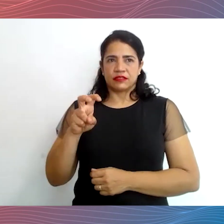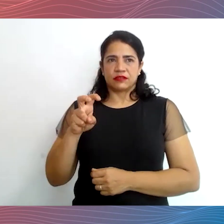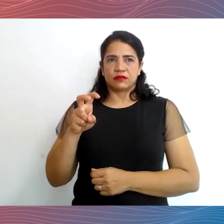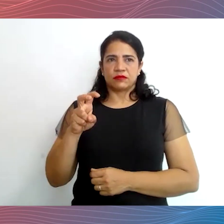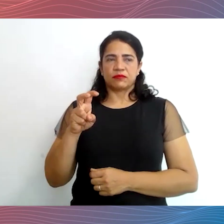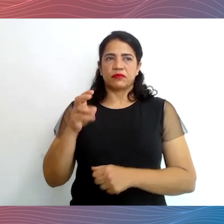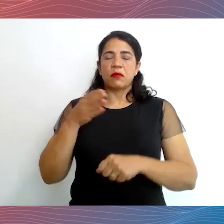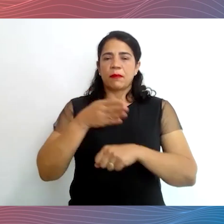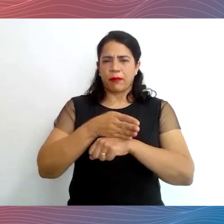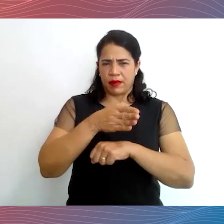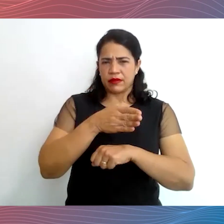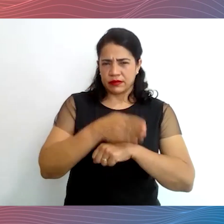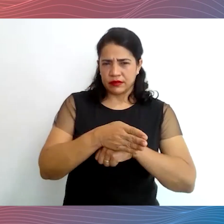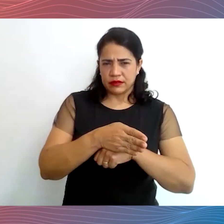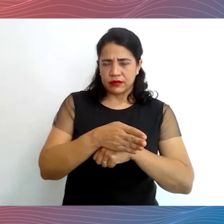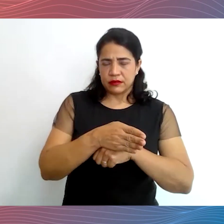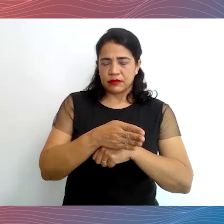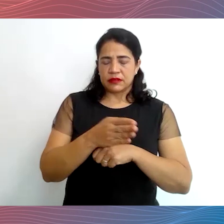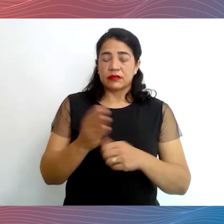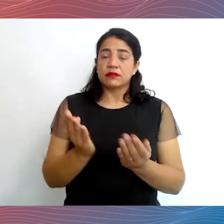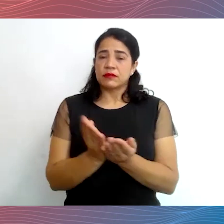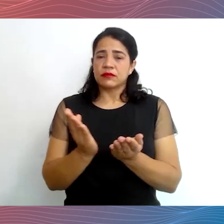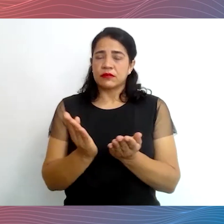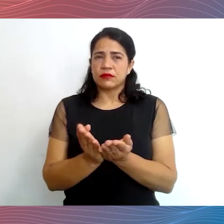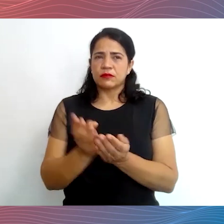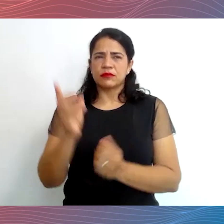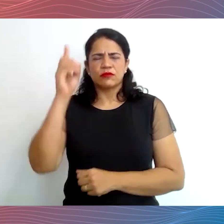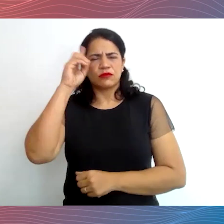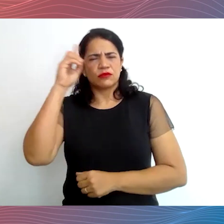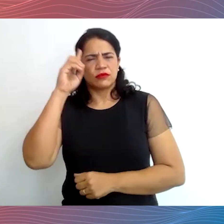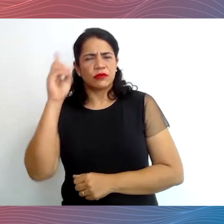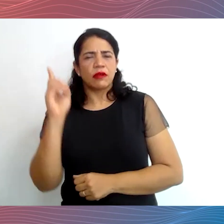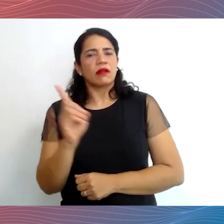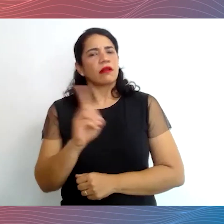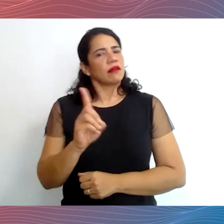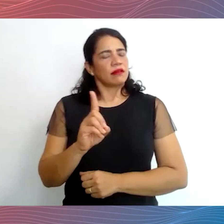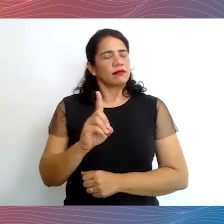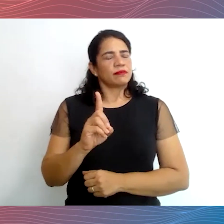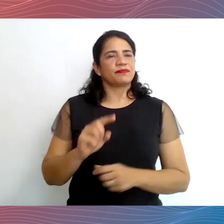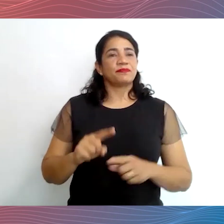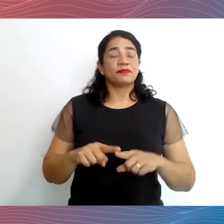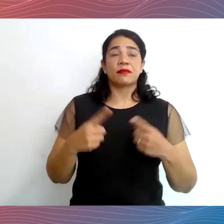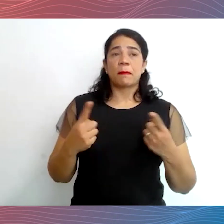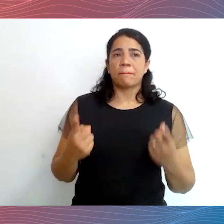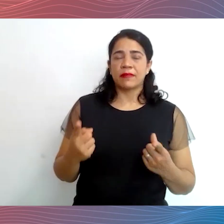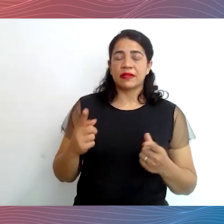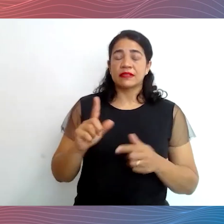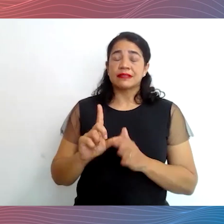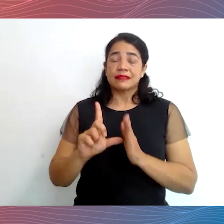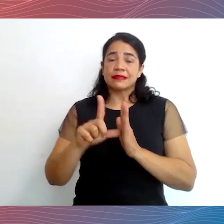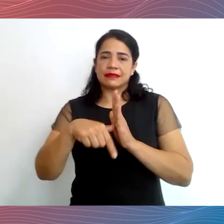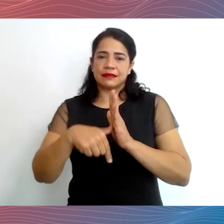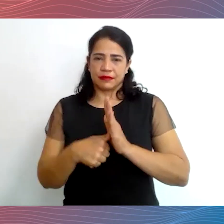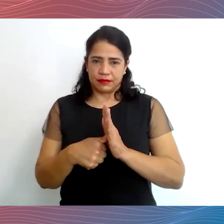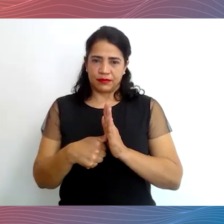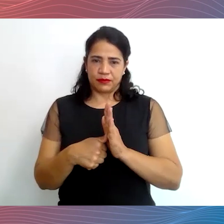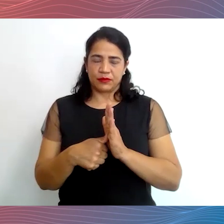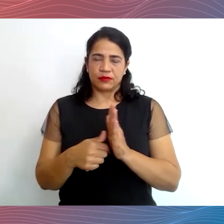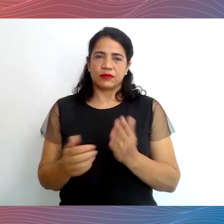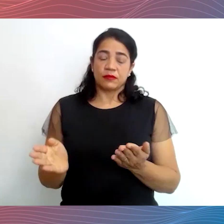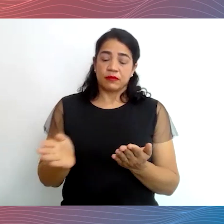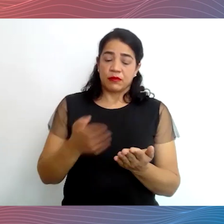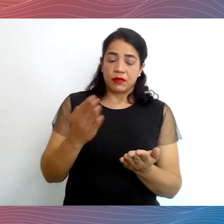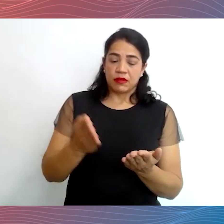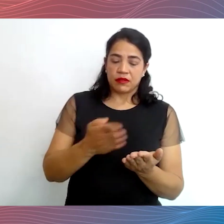do alimento diário, mas provavelmente nós vamos transformar essas mensagens extras em um